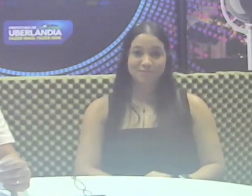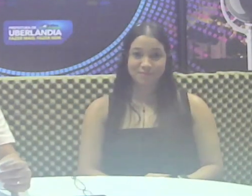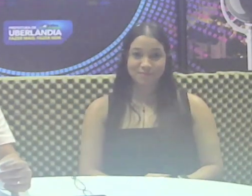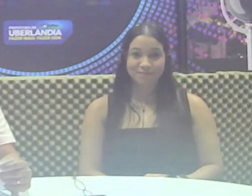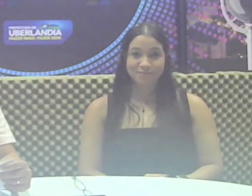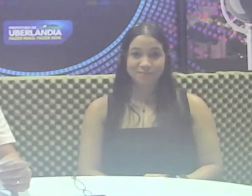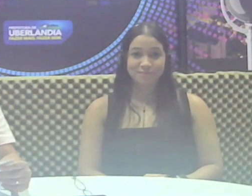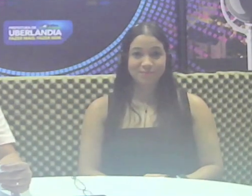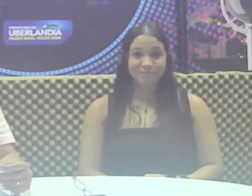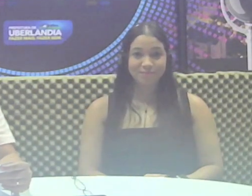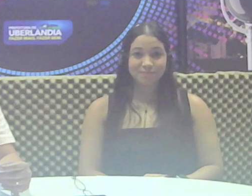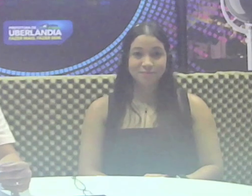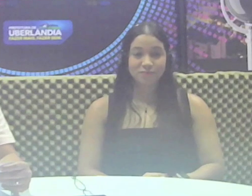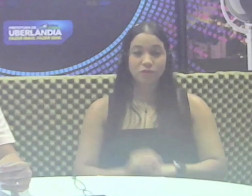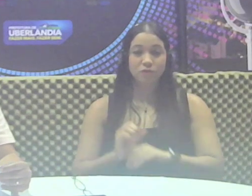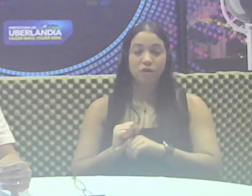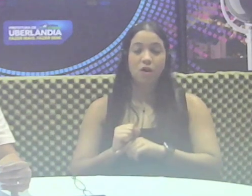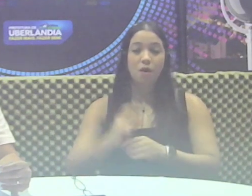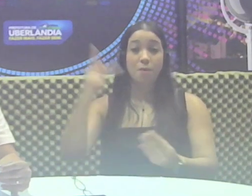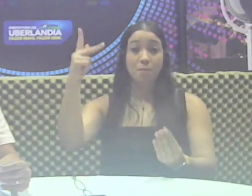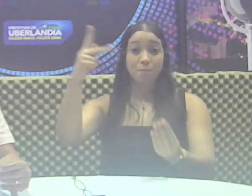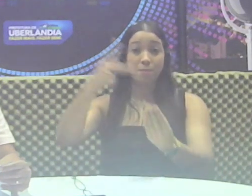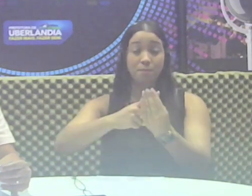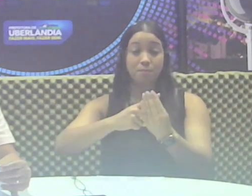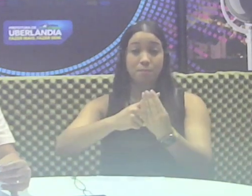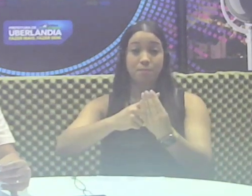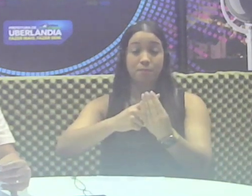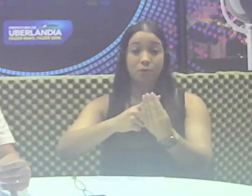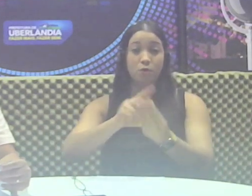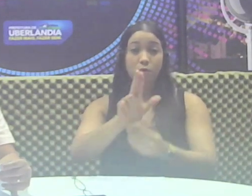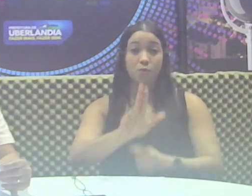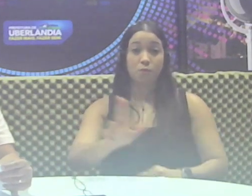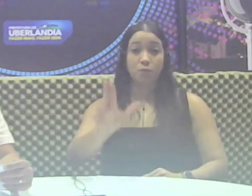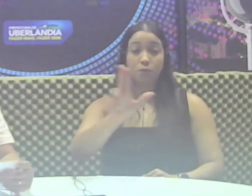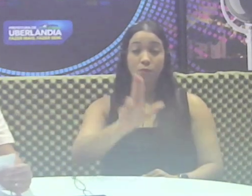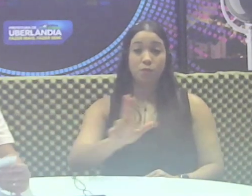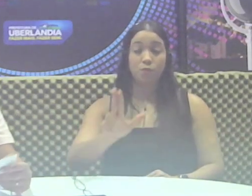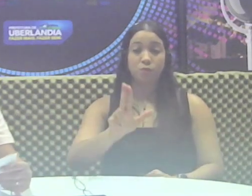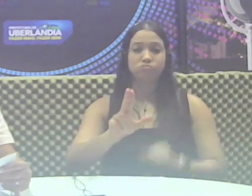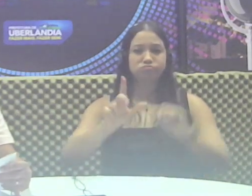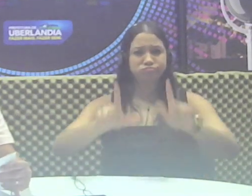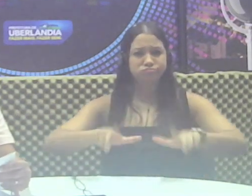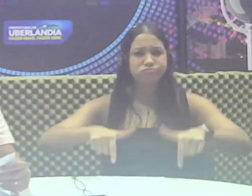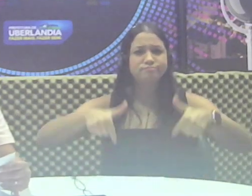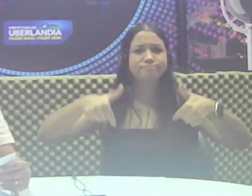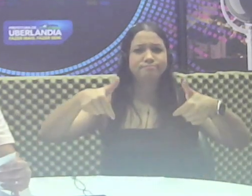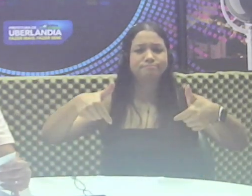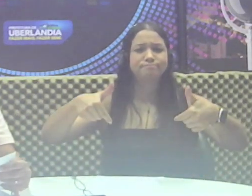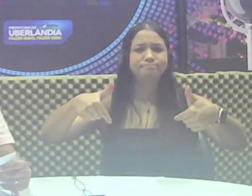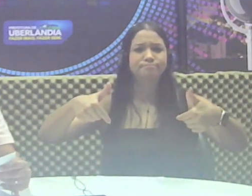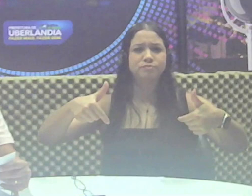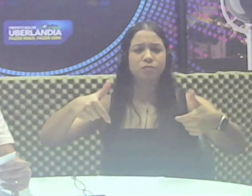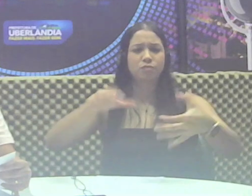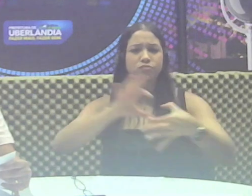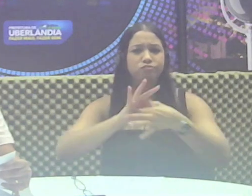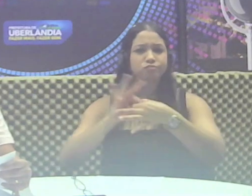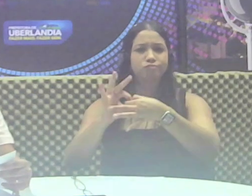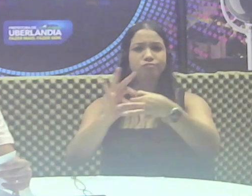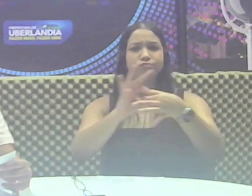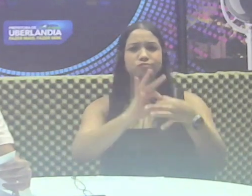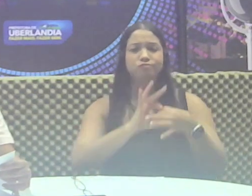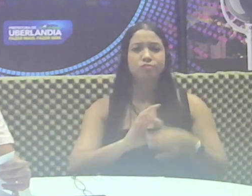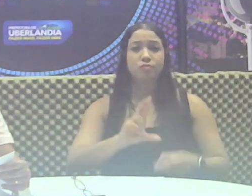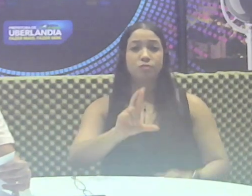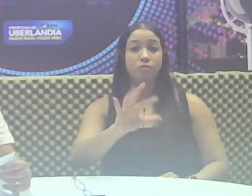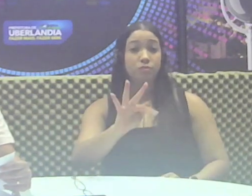notícias. A Superintendência de Proteção e Defesa do Consumidor de Uberlândia segue atuante, em ação conjunta com Receita